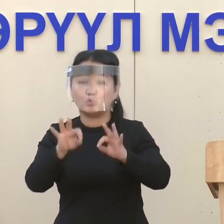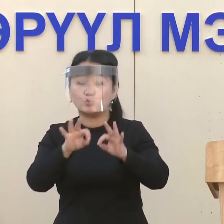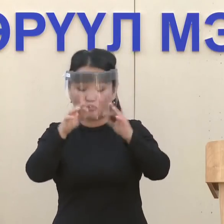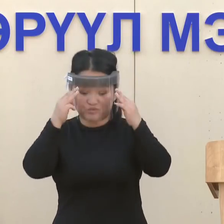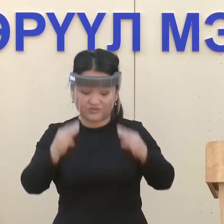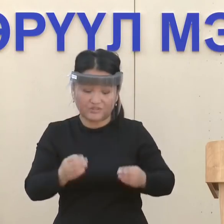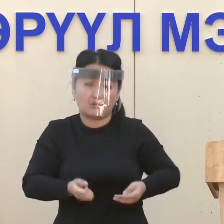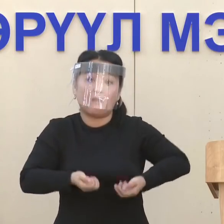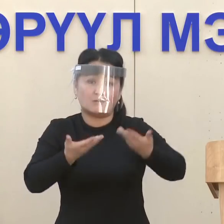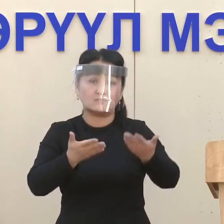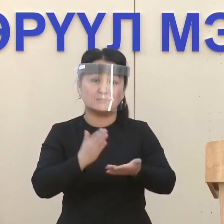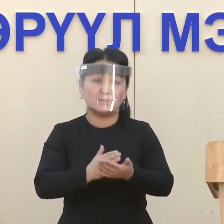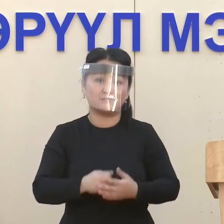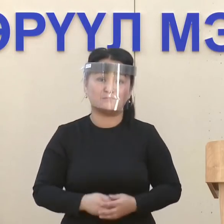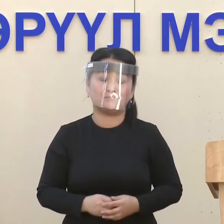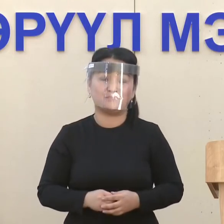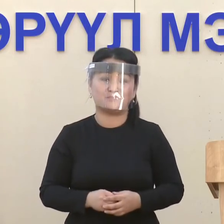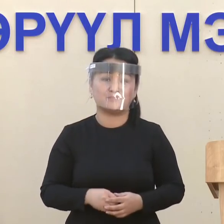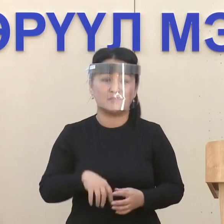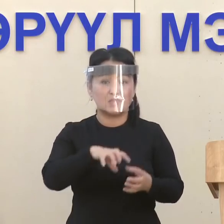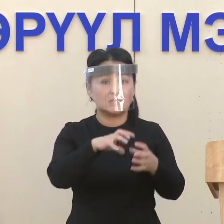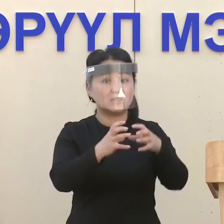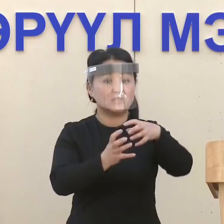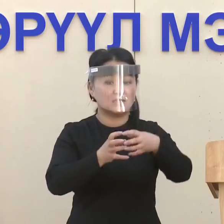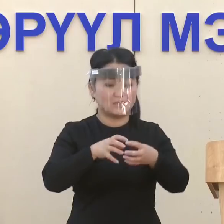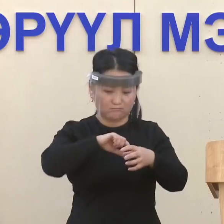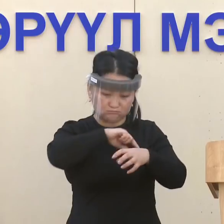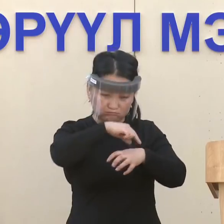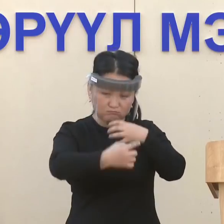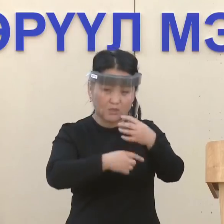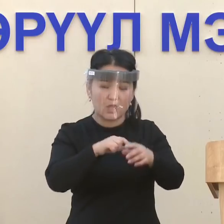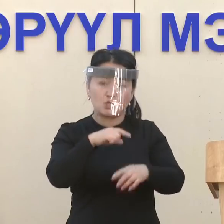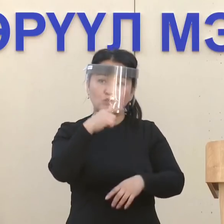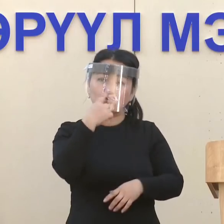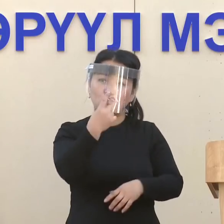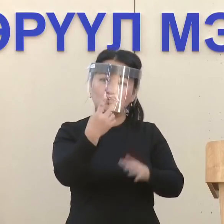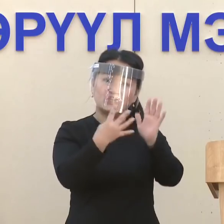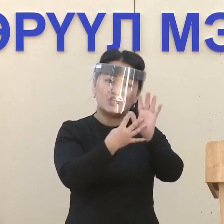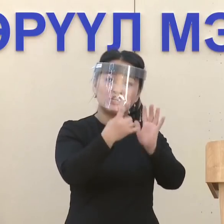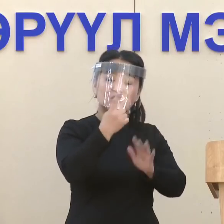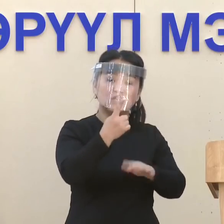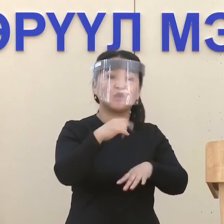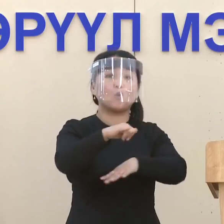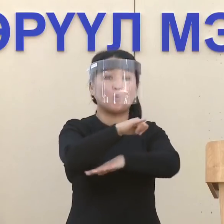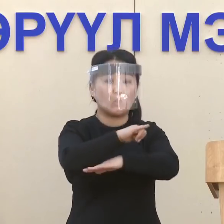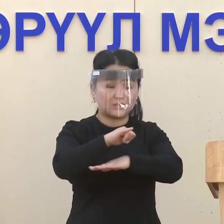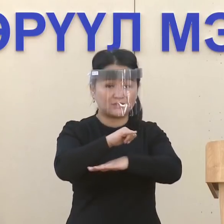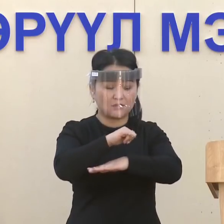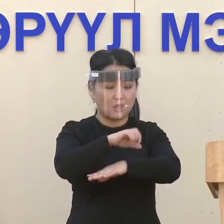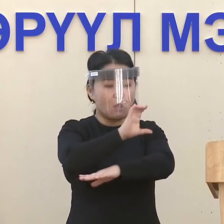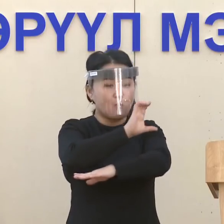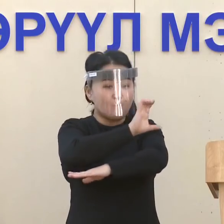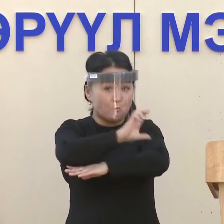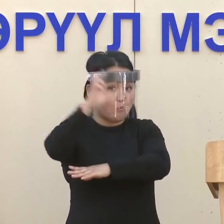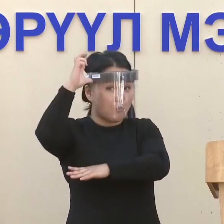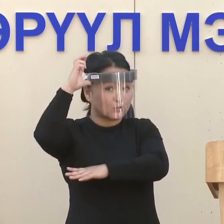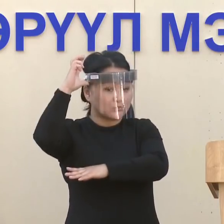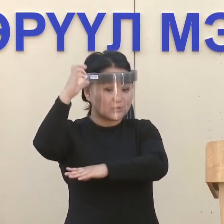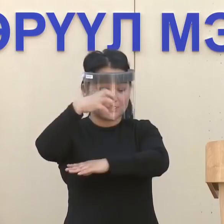гаргасан байна. За дэлхийн одоо хэмжээнд 191 улсад боловсролын байгууллагын үйл